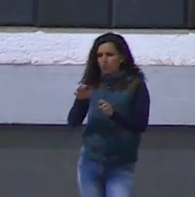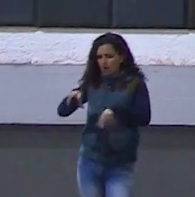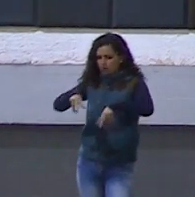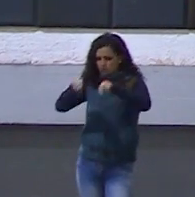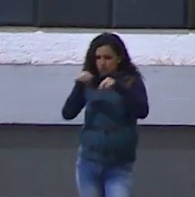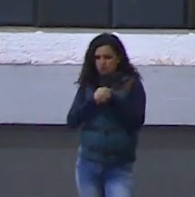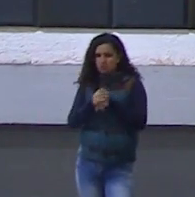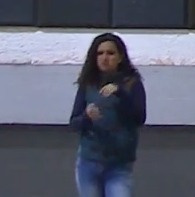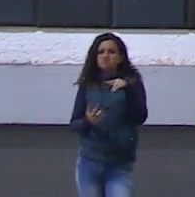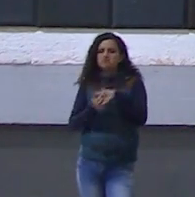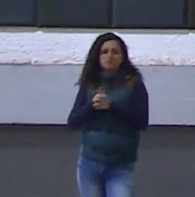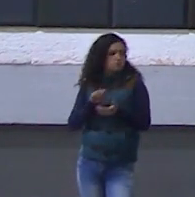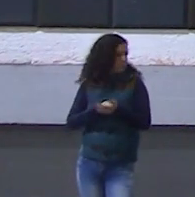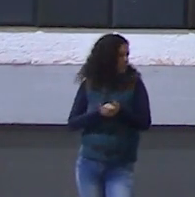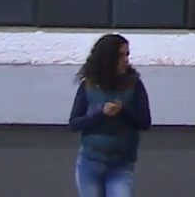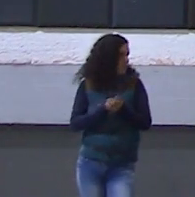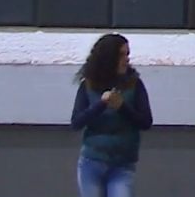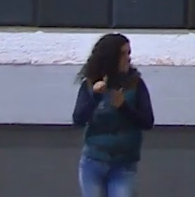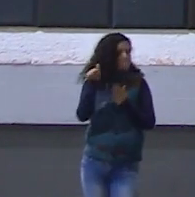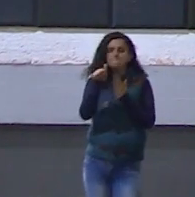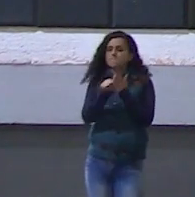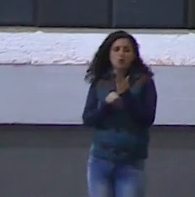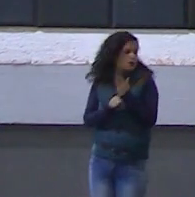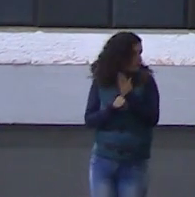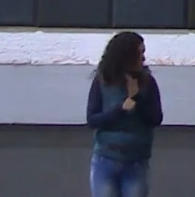aparecieron los programas